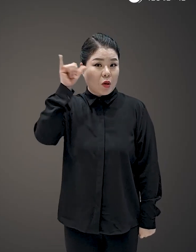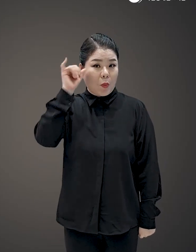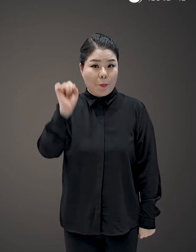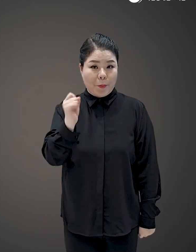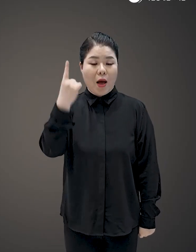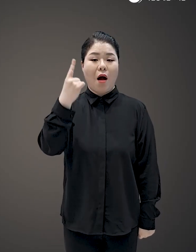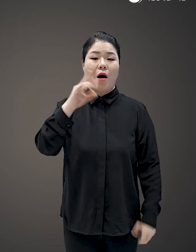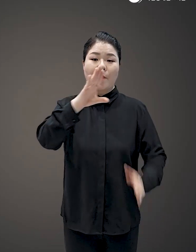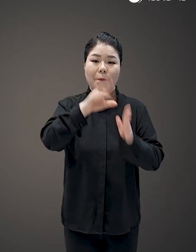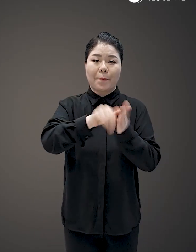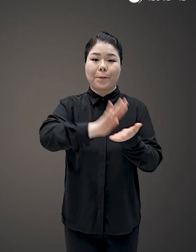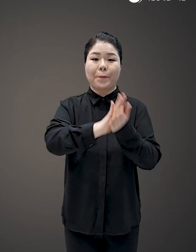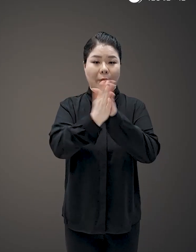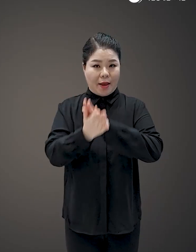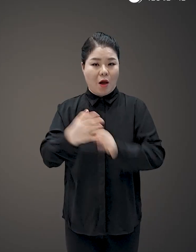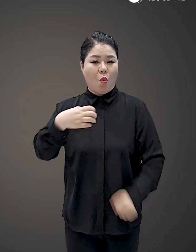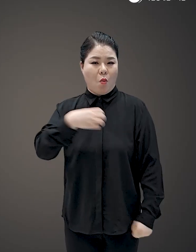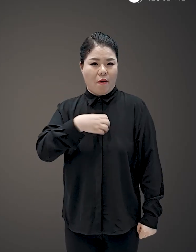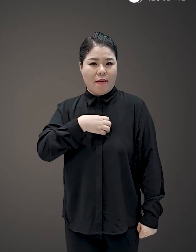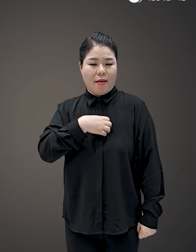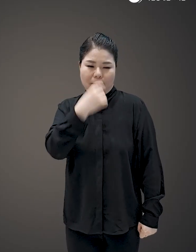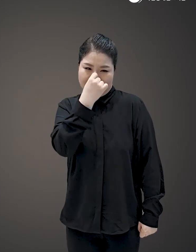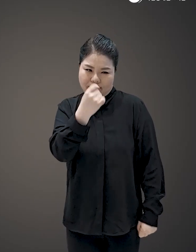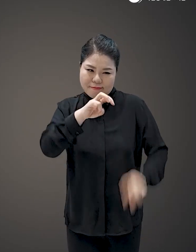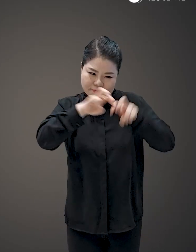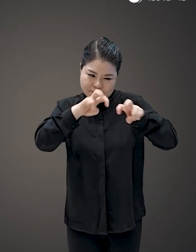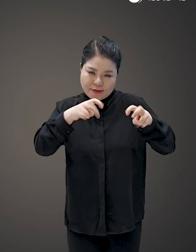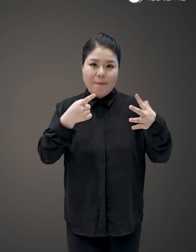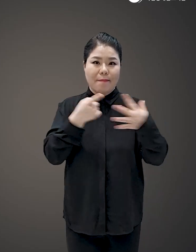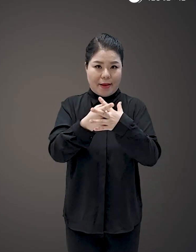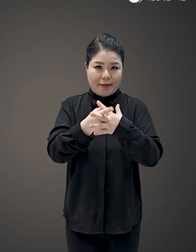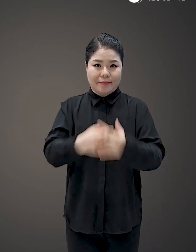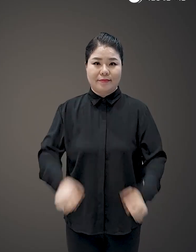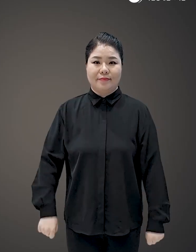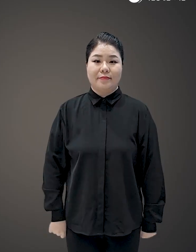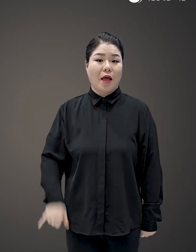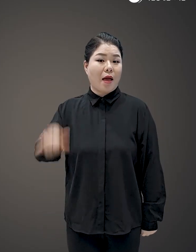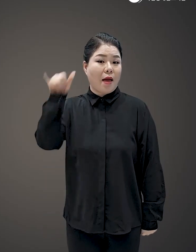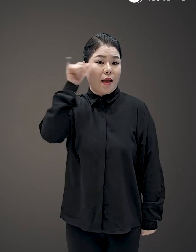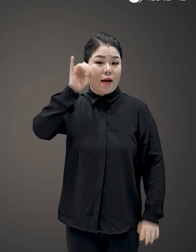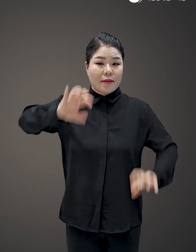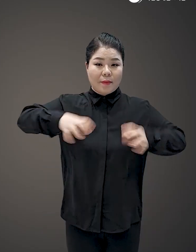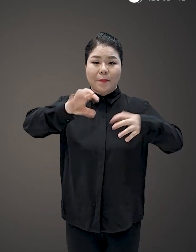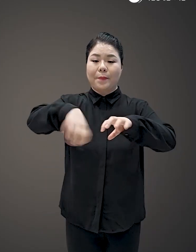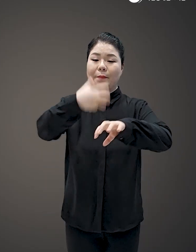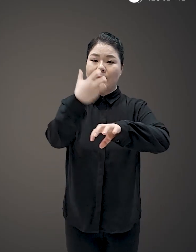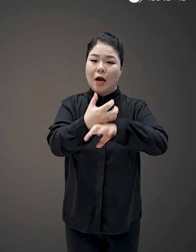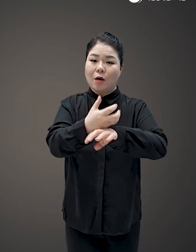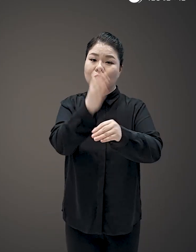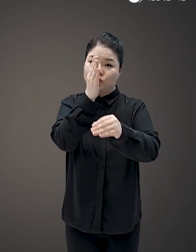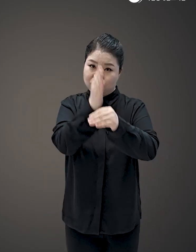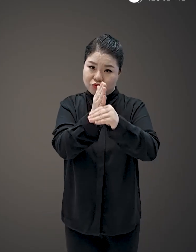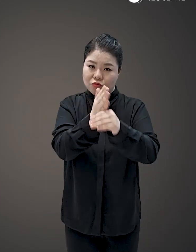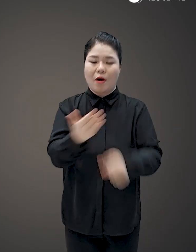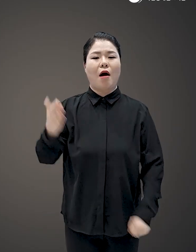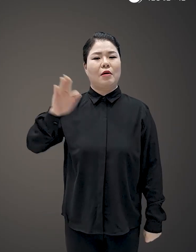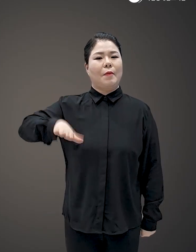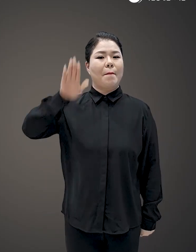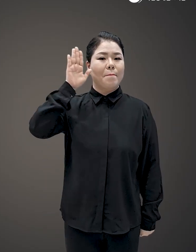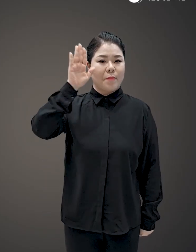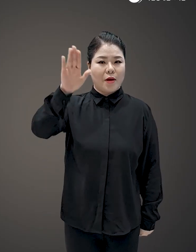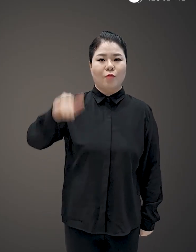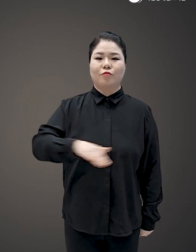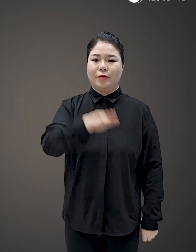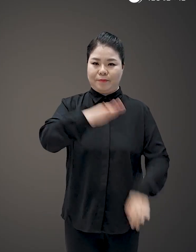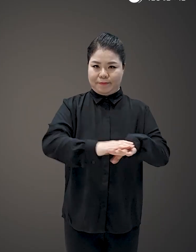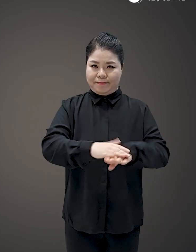인공지능이 불러올 시대적 전환과 위기를 날카롭게 분석한 통찰. AI가 세상을 혁신하고 있지만 미래는